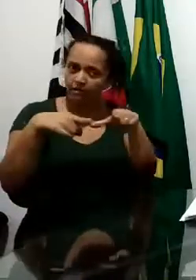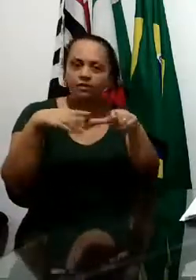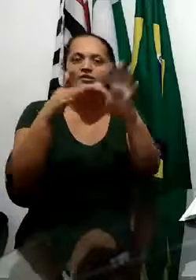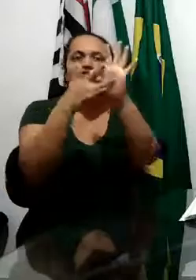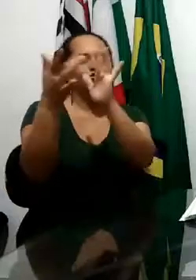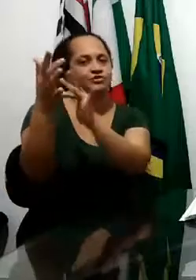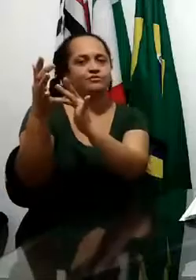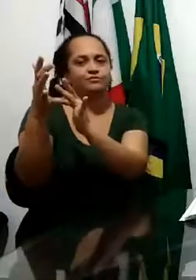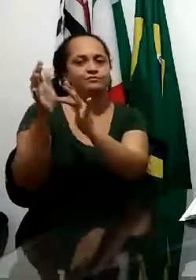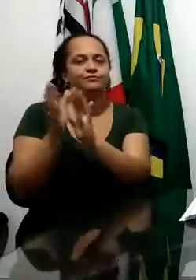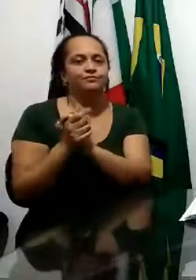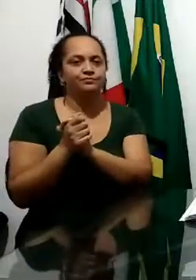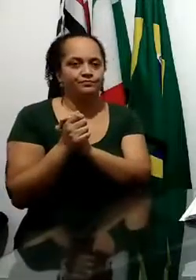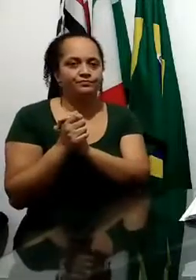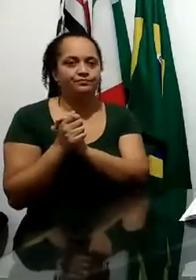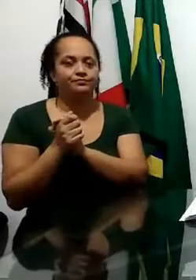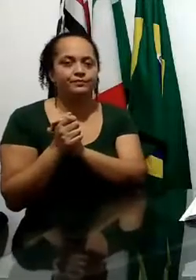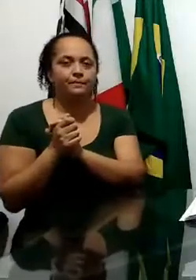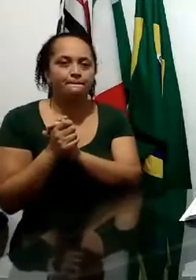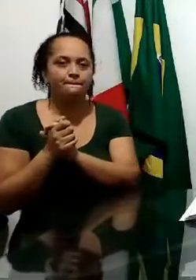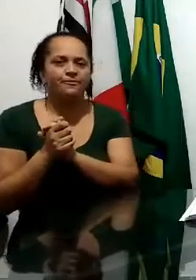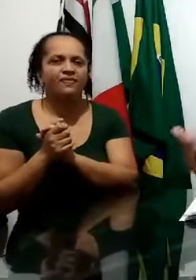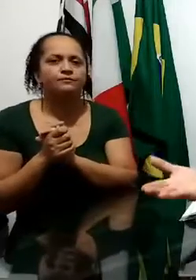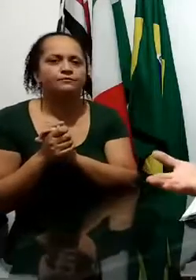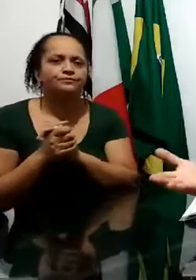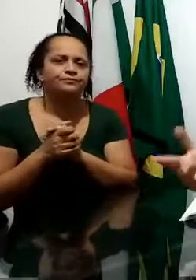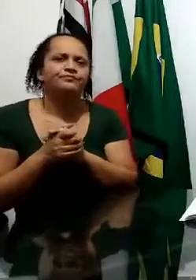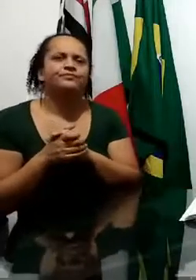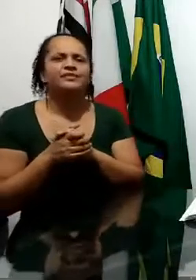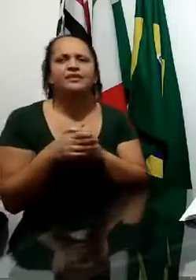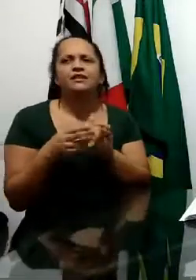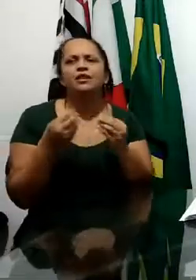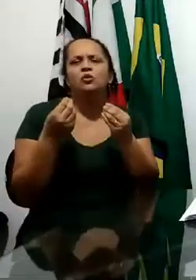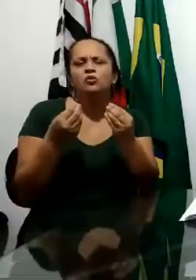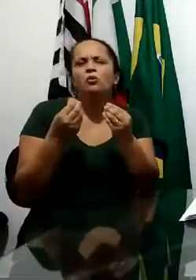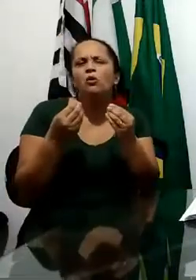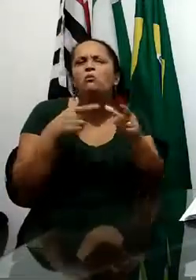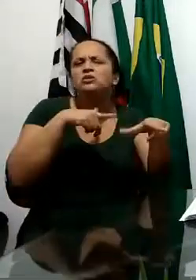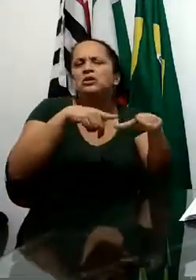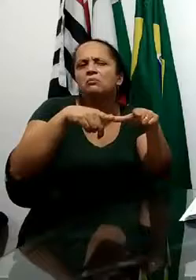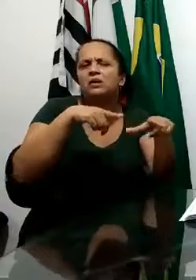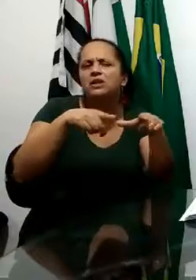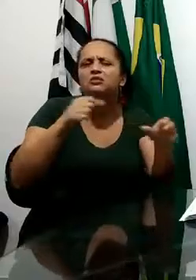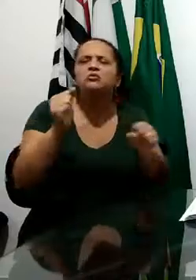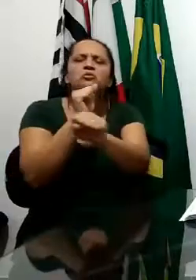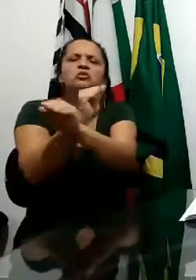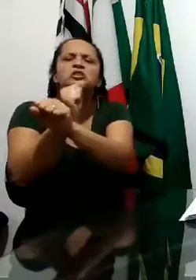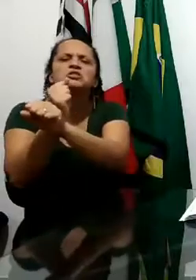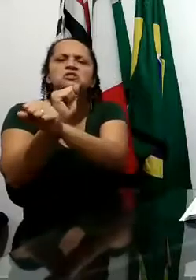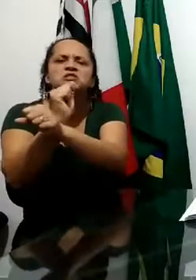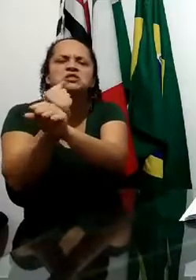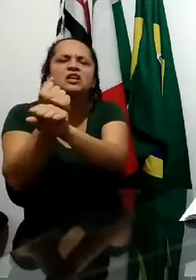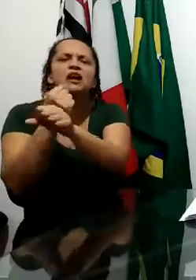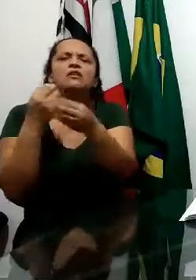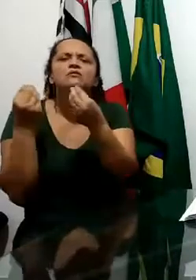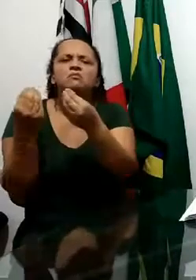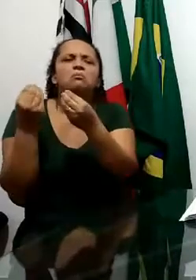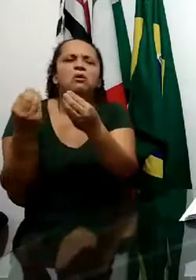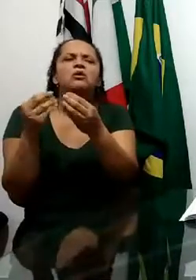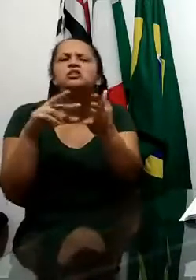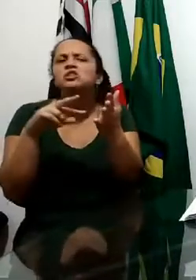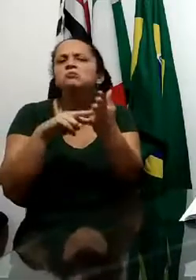gente... É uma contradição, servo e escravo. Como é que pode conviver junto essas duas